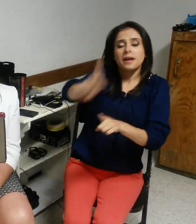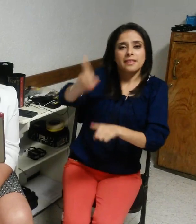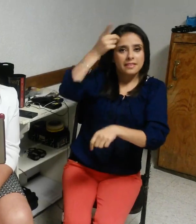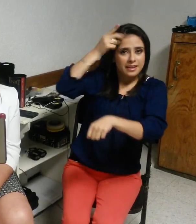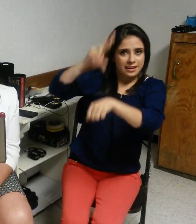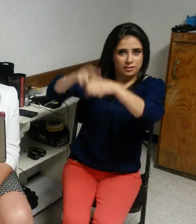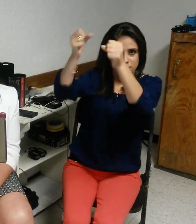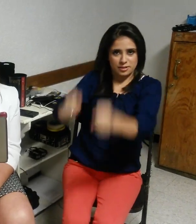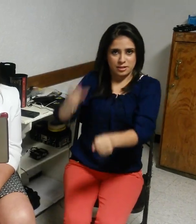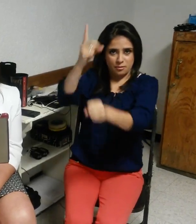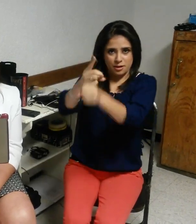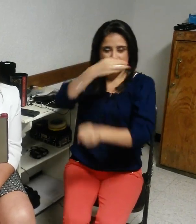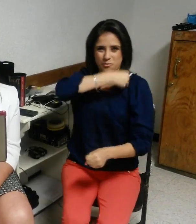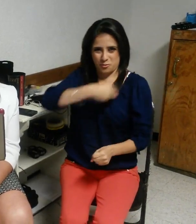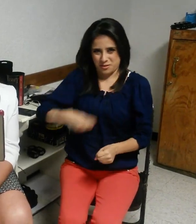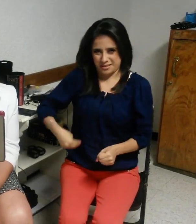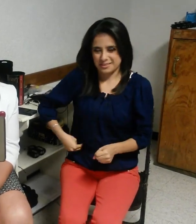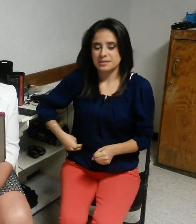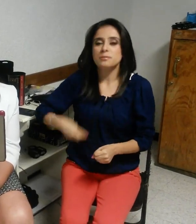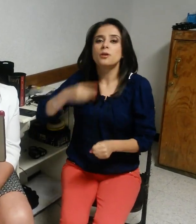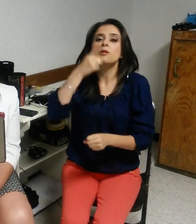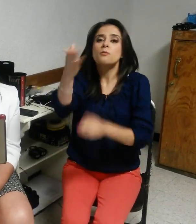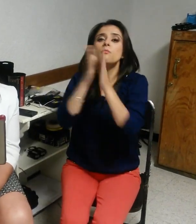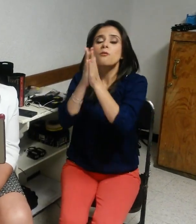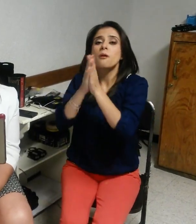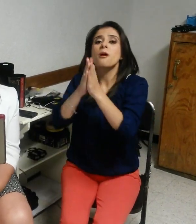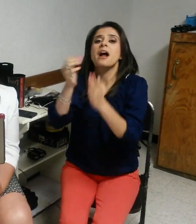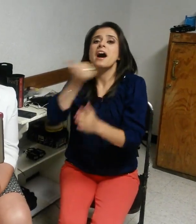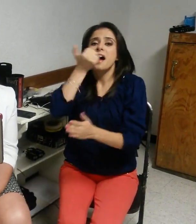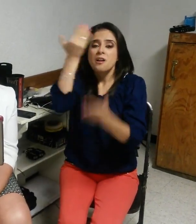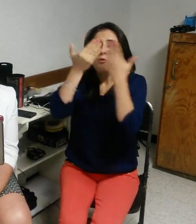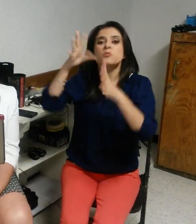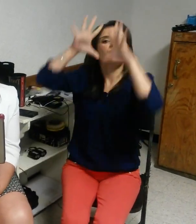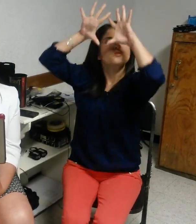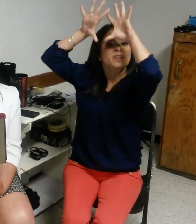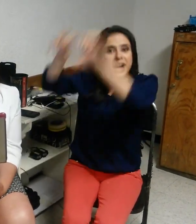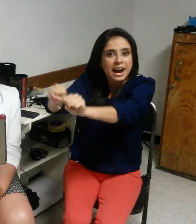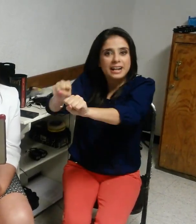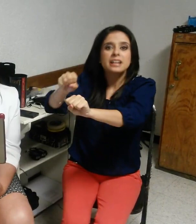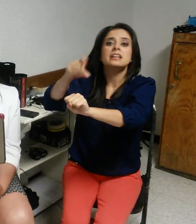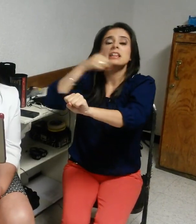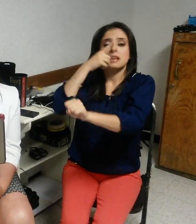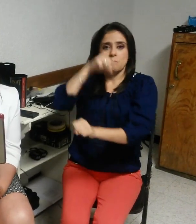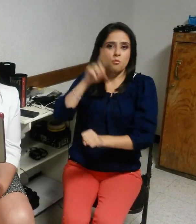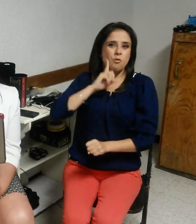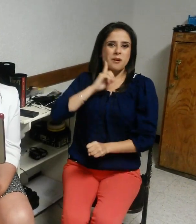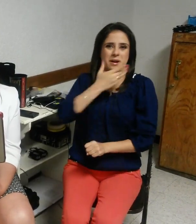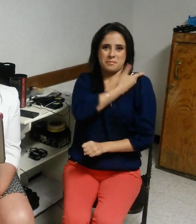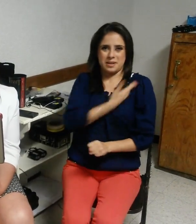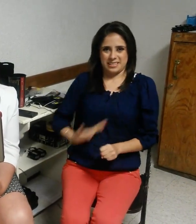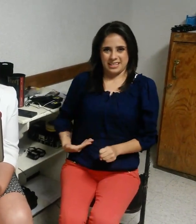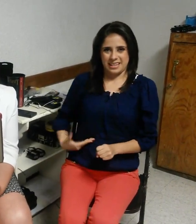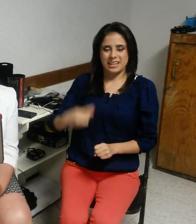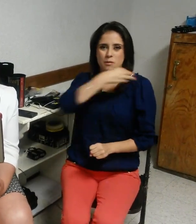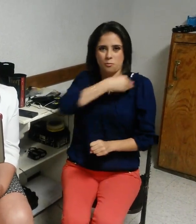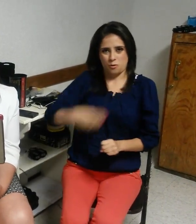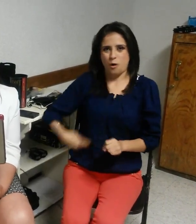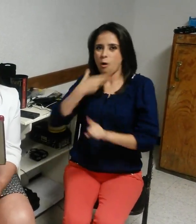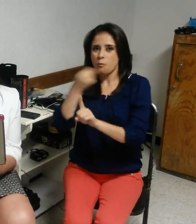de Seguridad Pública Municipal que reprimiera a los estudiantes temiendo que interrumpieran un discurso que ella debía